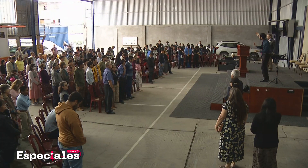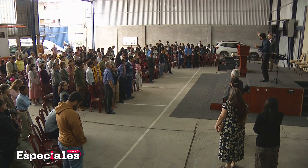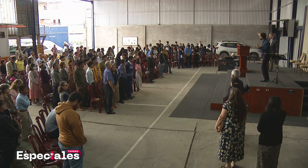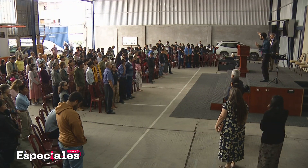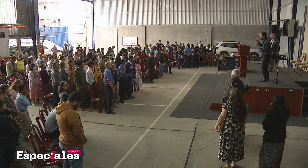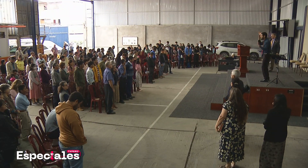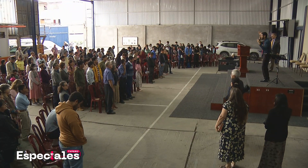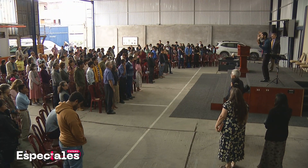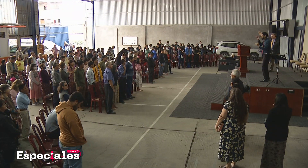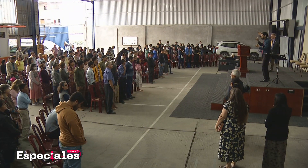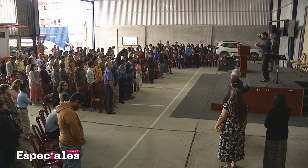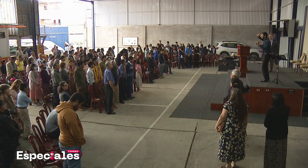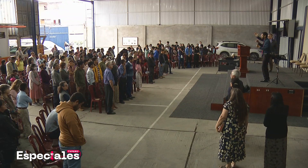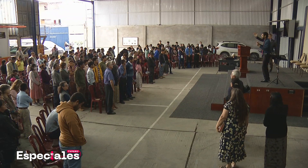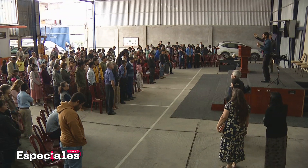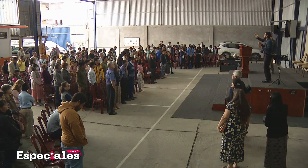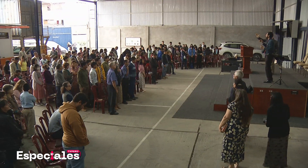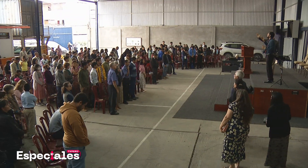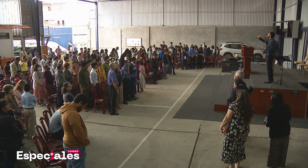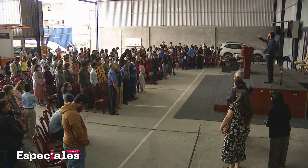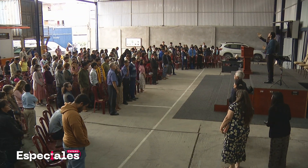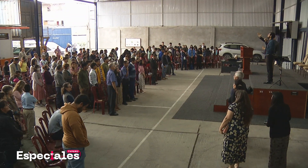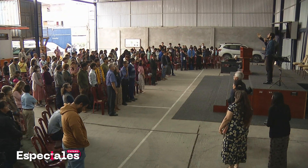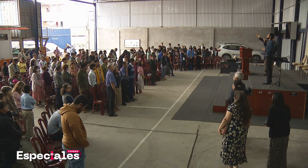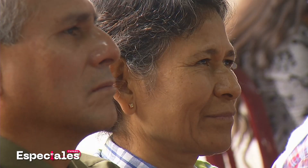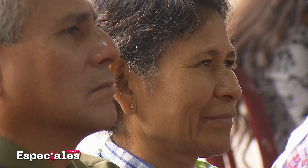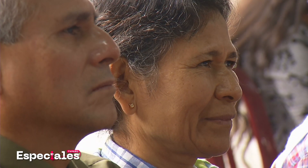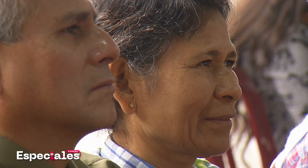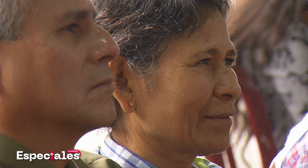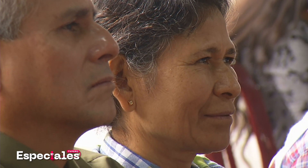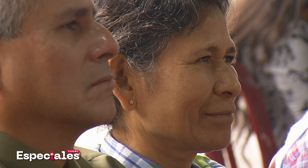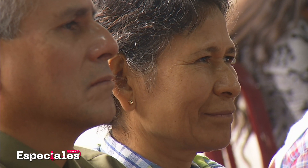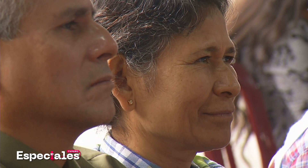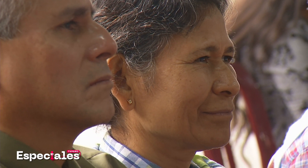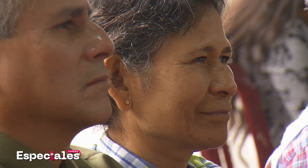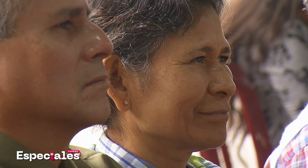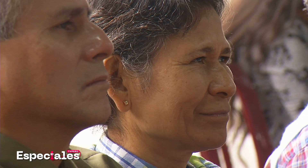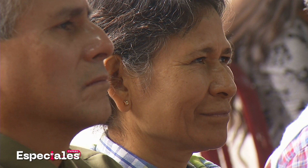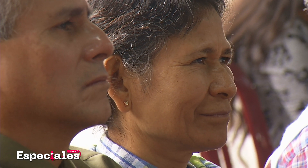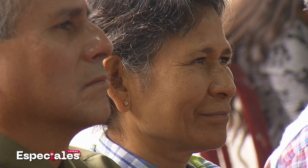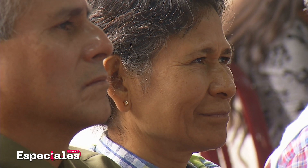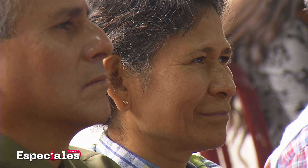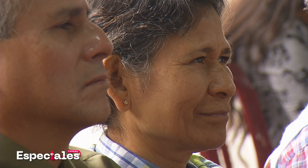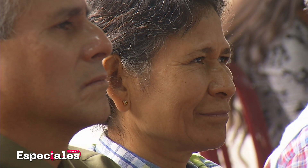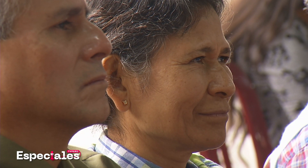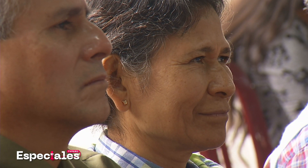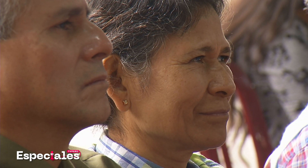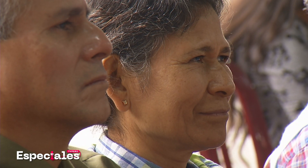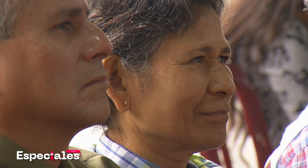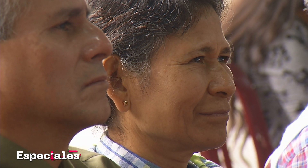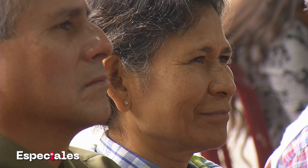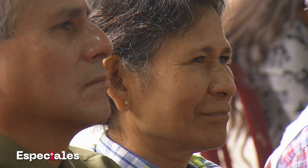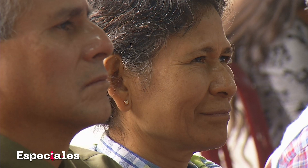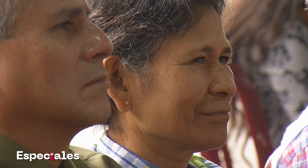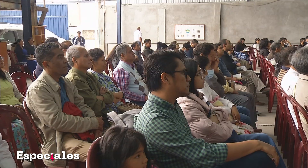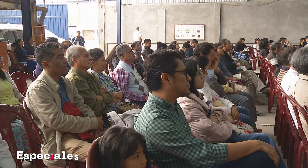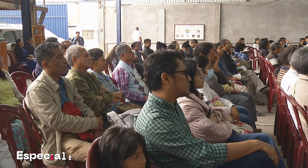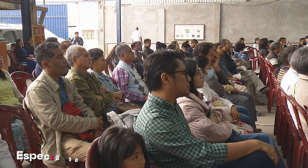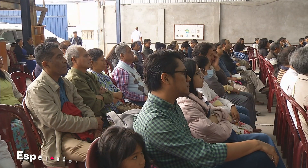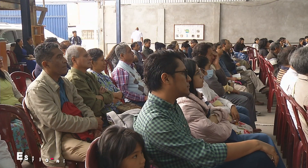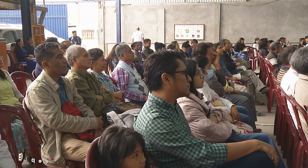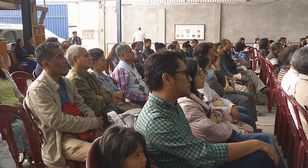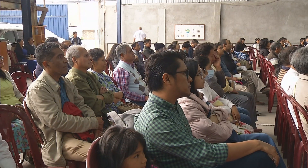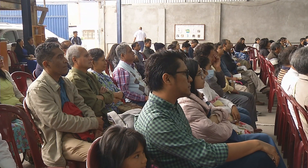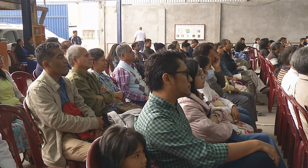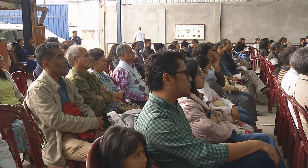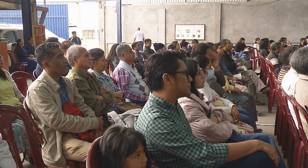que en el Perú existen más de 1 millón de personas con discapacidad auditiva, tal vez de todas las